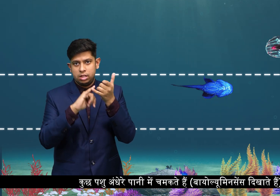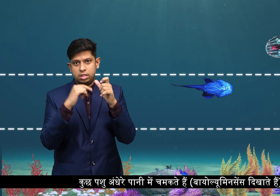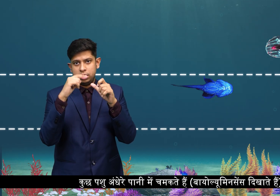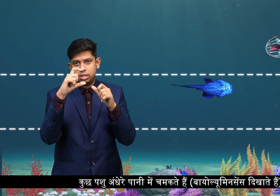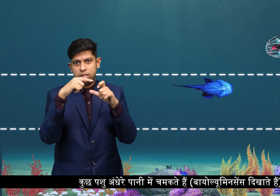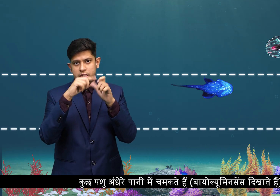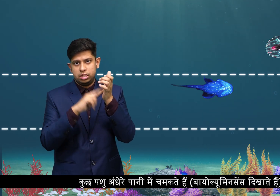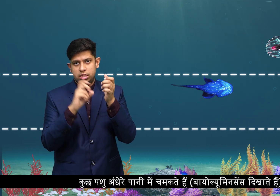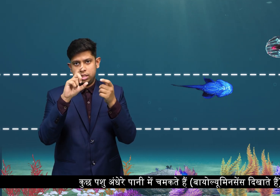बायोल्यूमिनेसेंस दिखाते हैं।